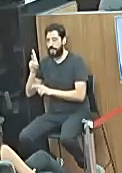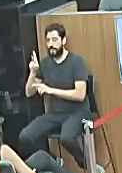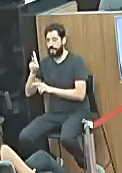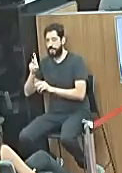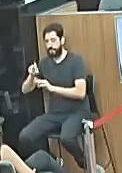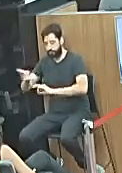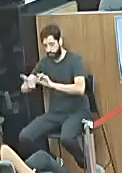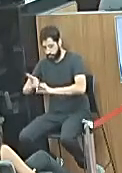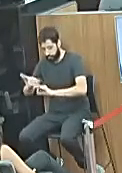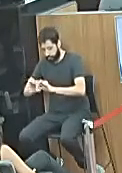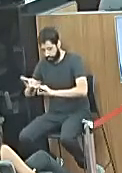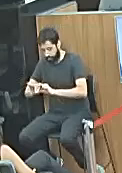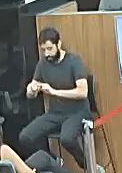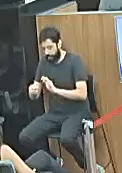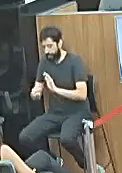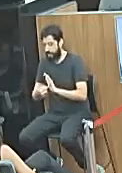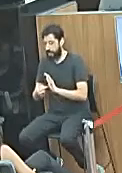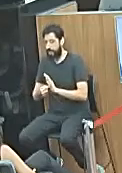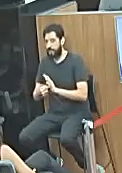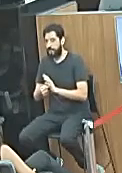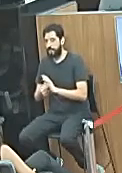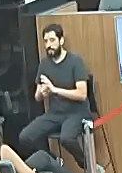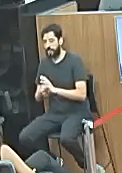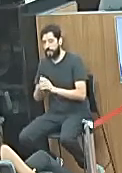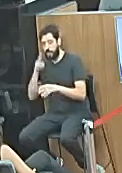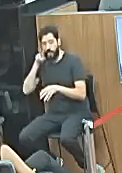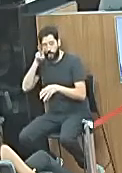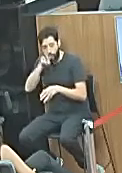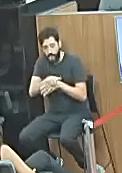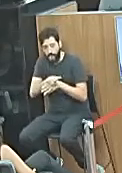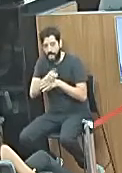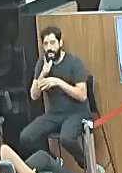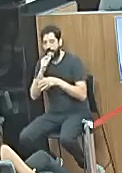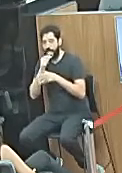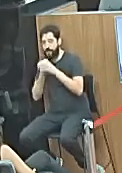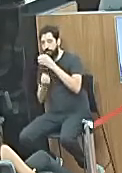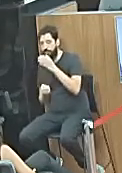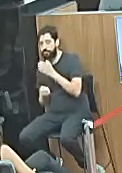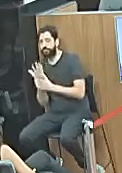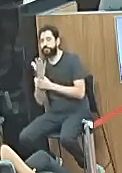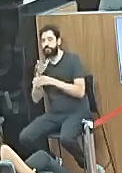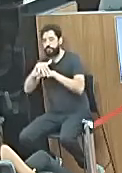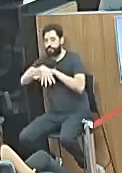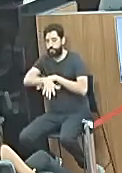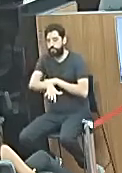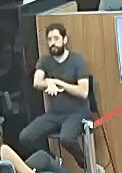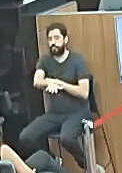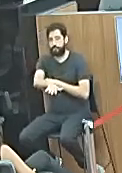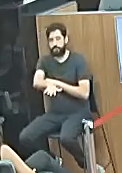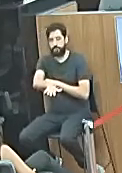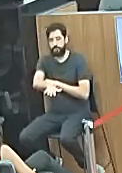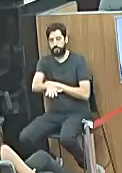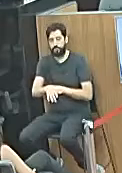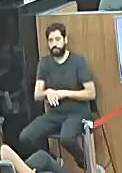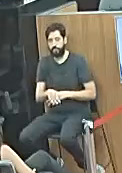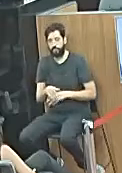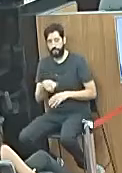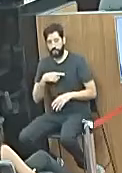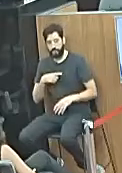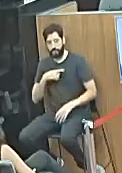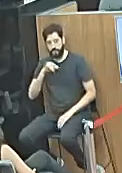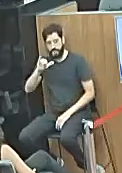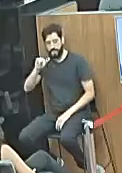plano como monitora nascentes coordenada coordenado pelo e graham em